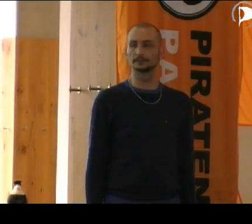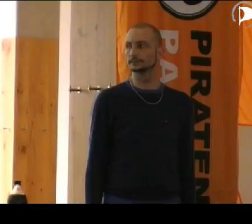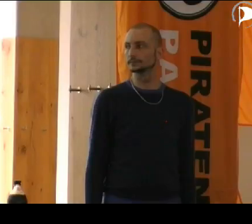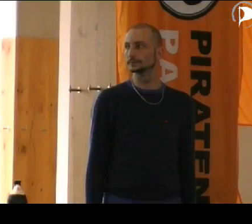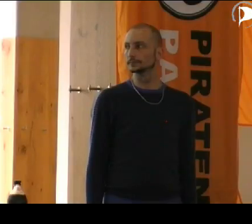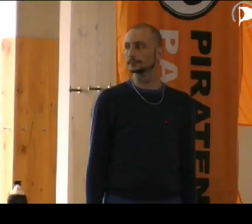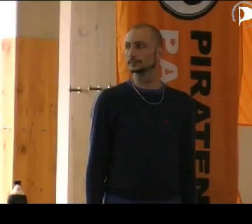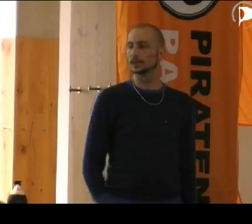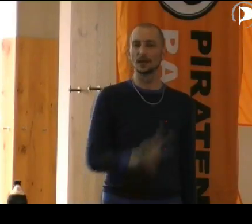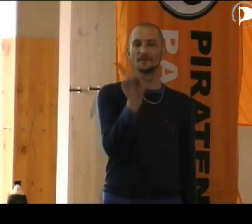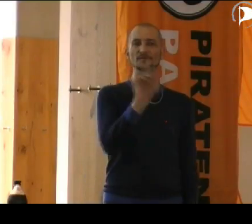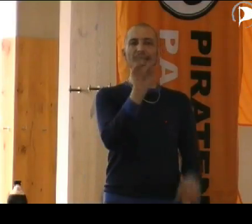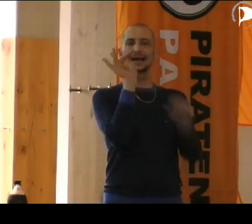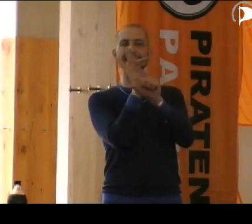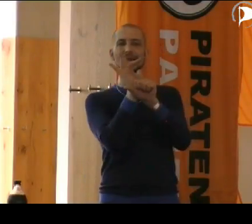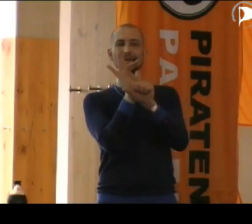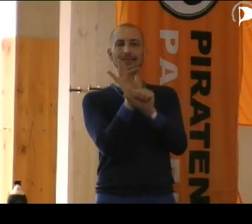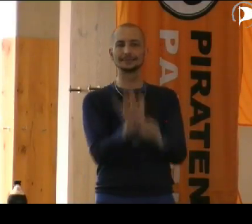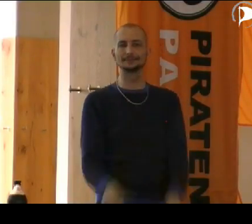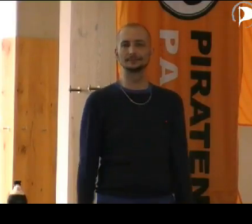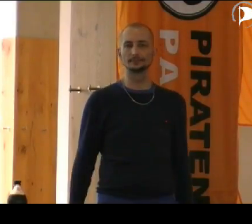wer ist der geben